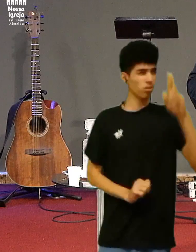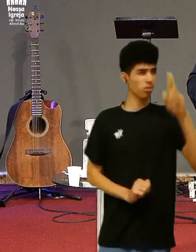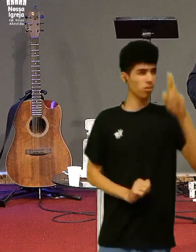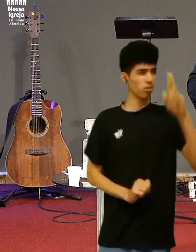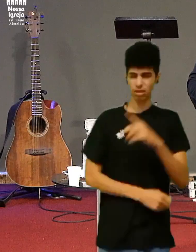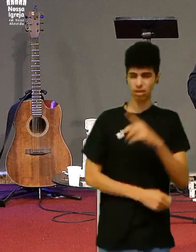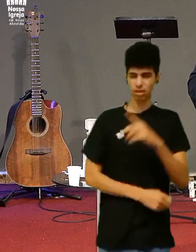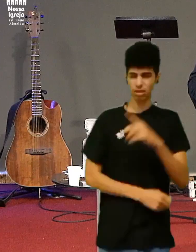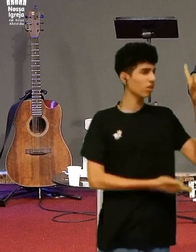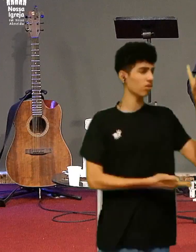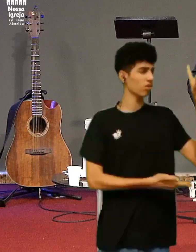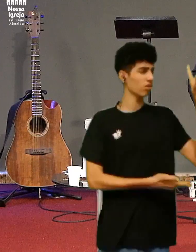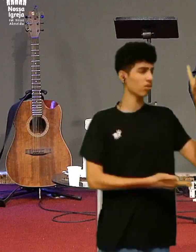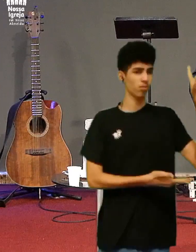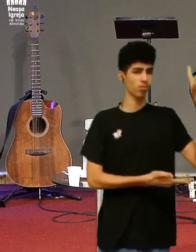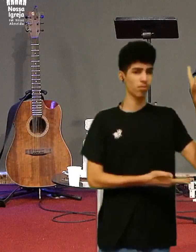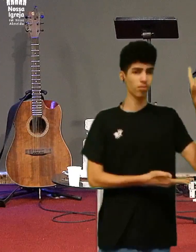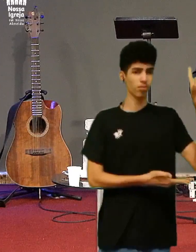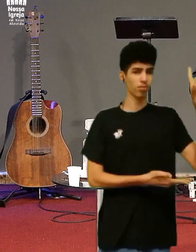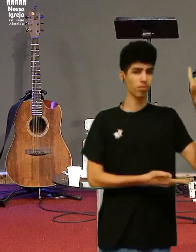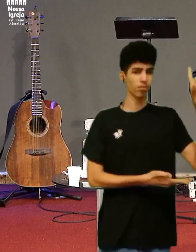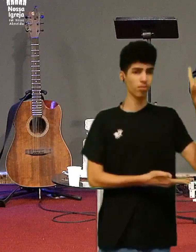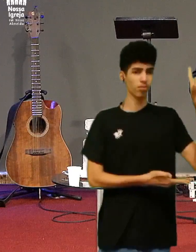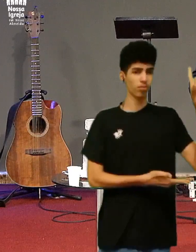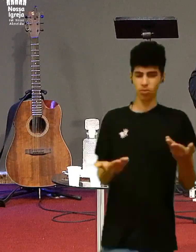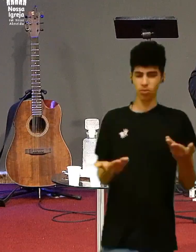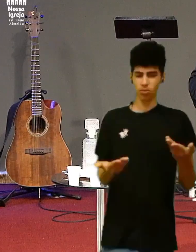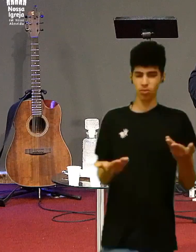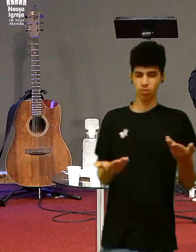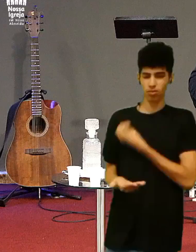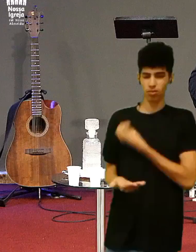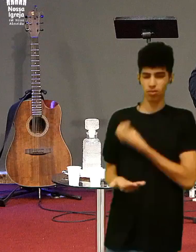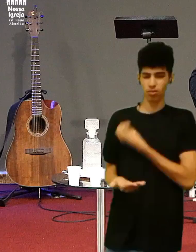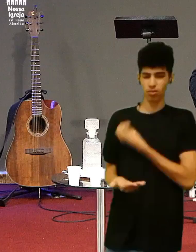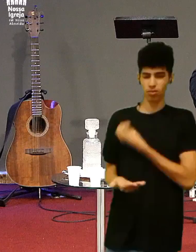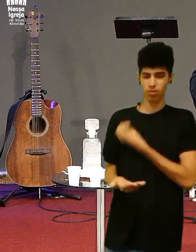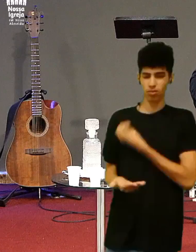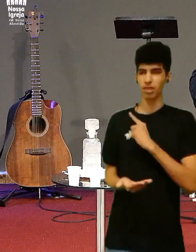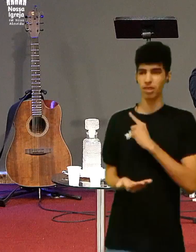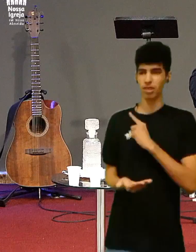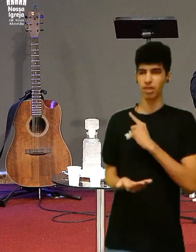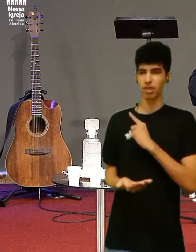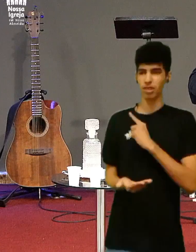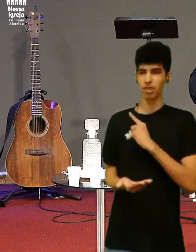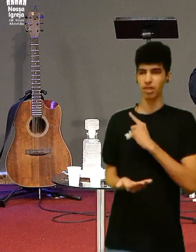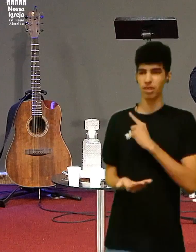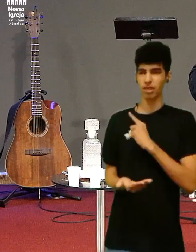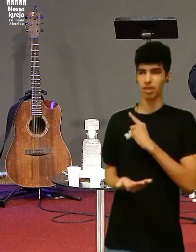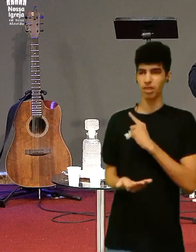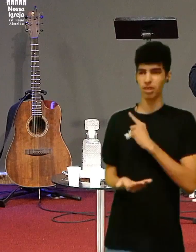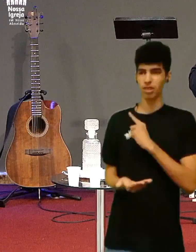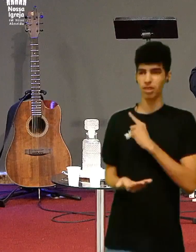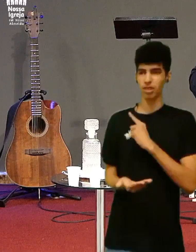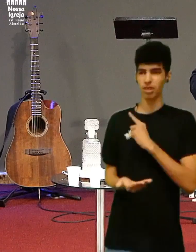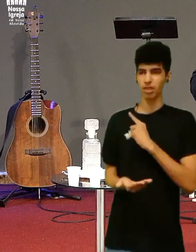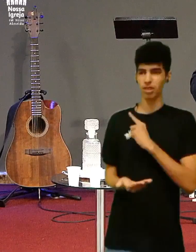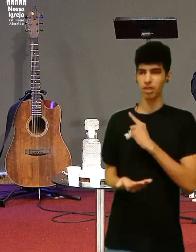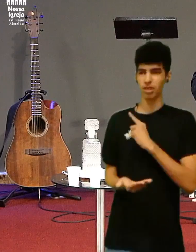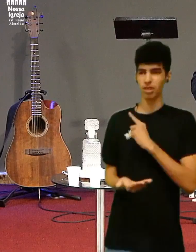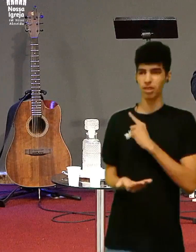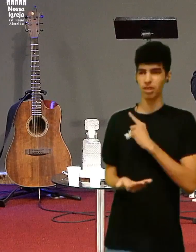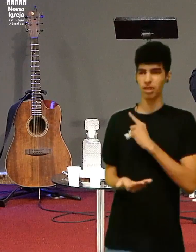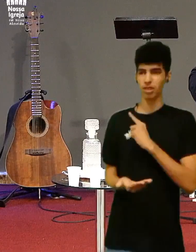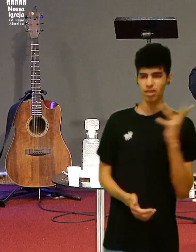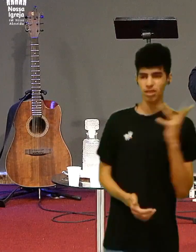abrirei a vossa sepultura, e vos farei sair dela, ó povo meu, e vos trarei à terra de